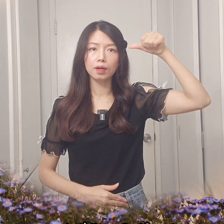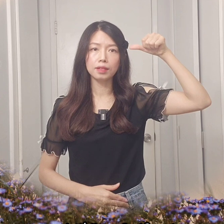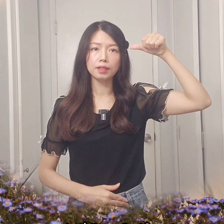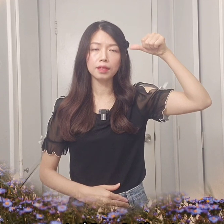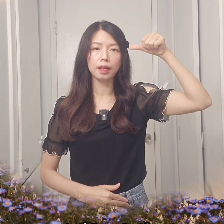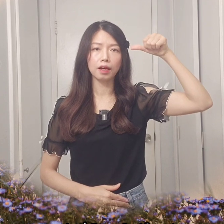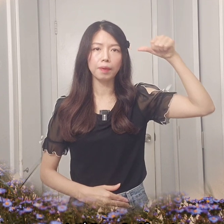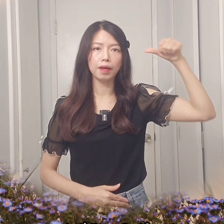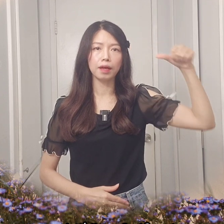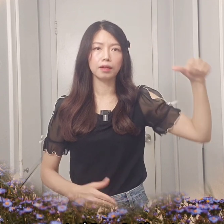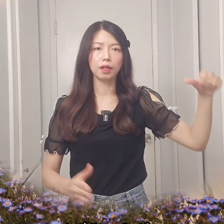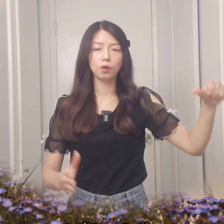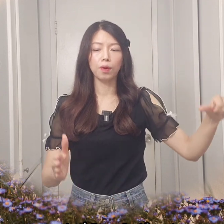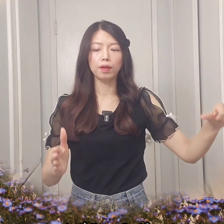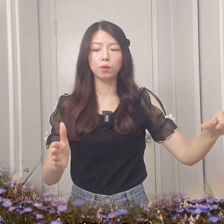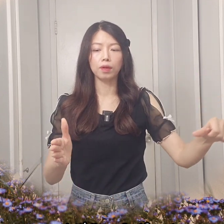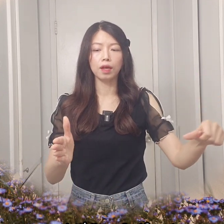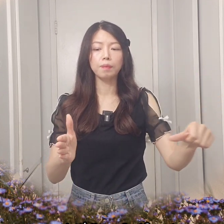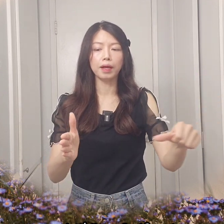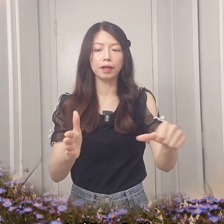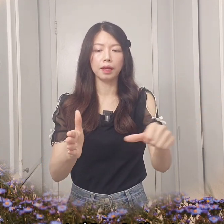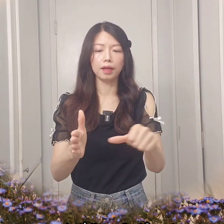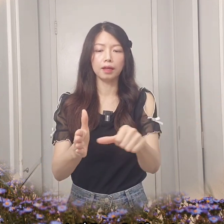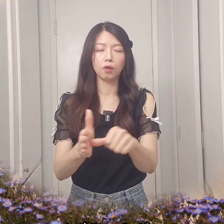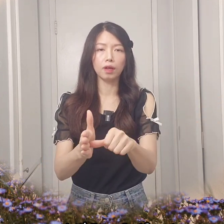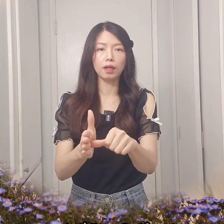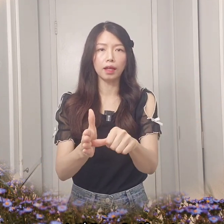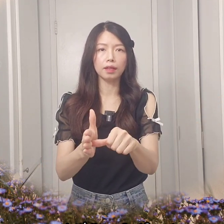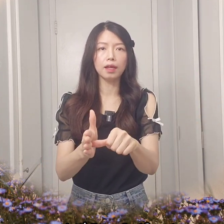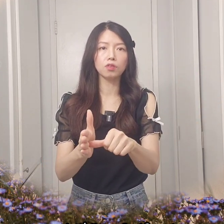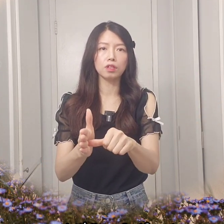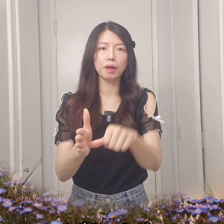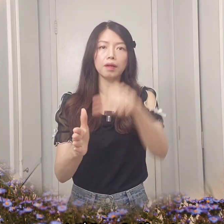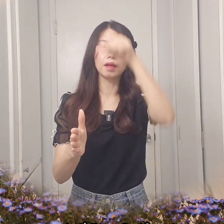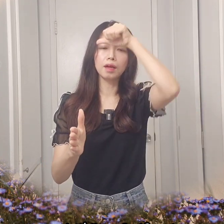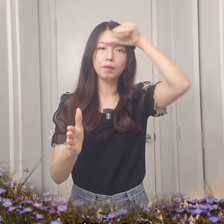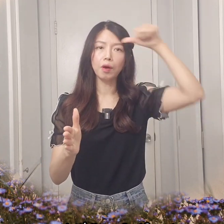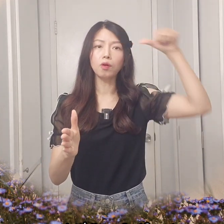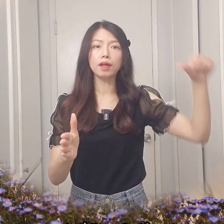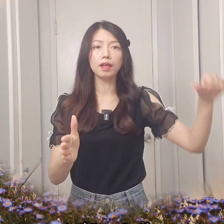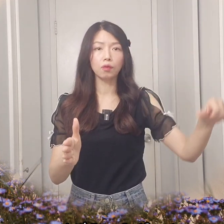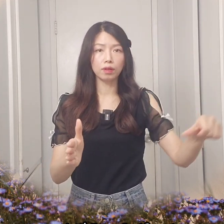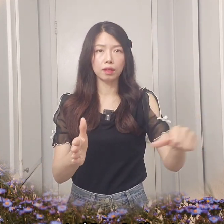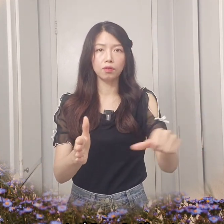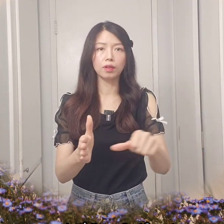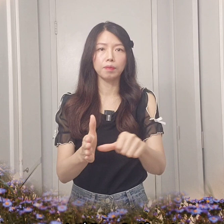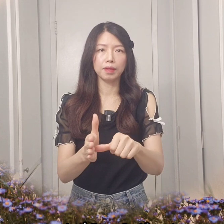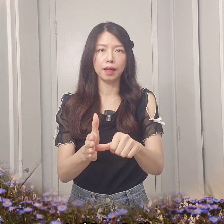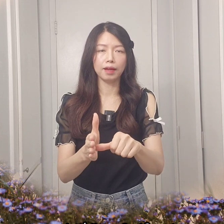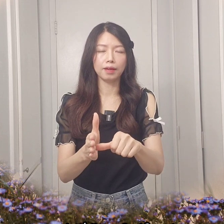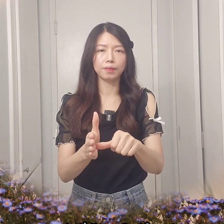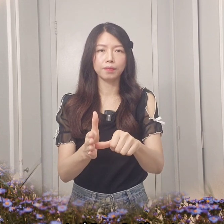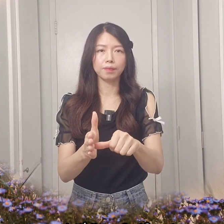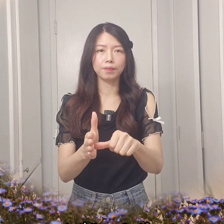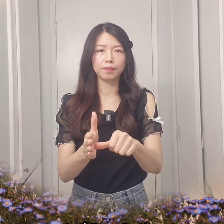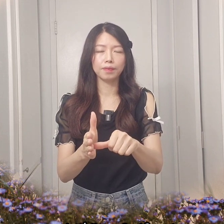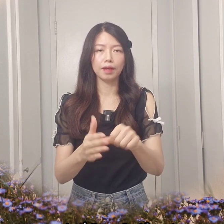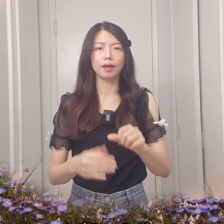오른쪽으로 스친 다음에 그대로 왼손의 바닥에 이렇게 닿게 해주시면 평생이라고 한 뜻의 수어가 됩니다.